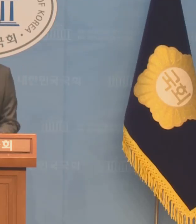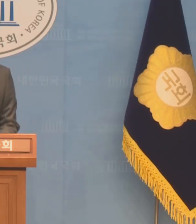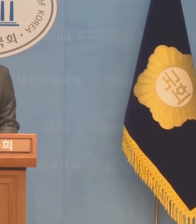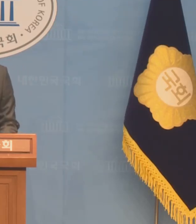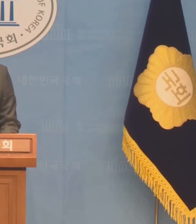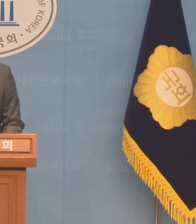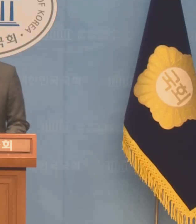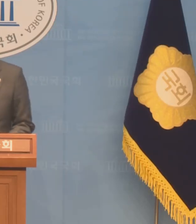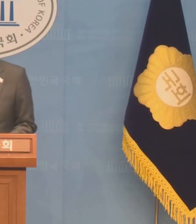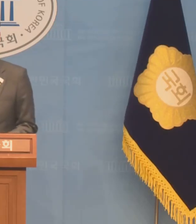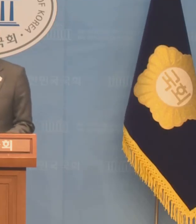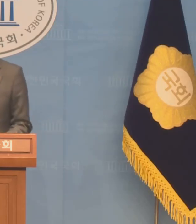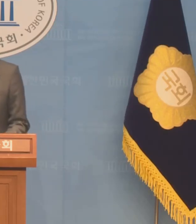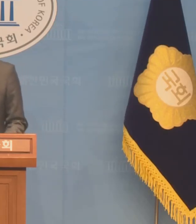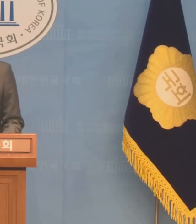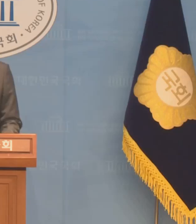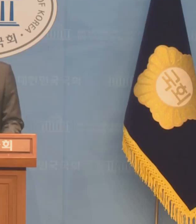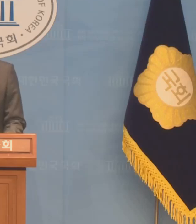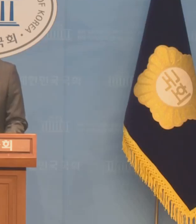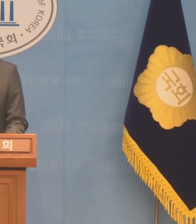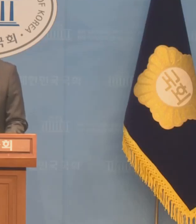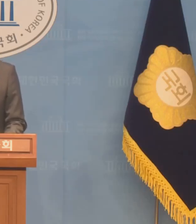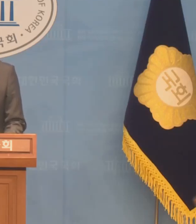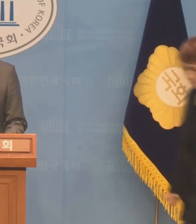천천히 오시면.